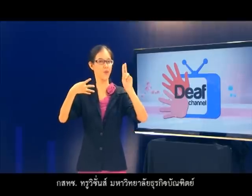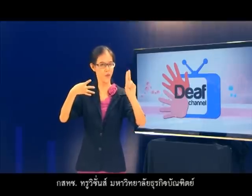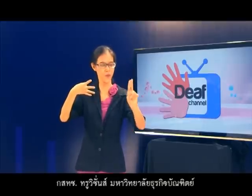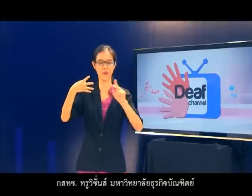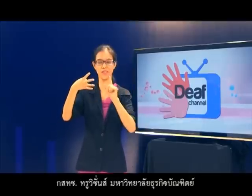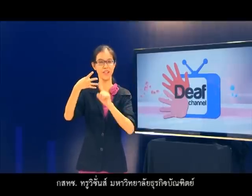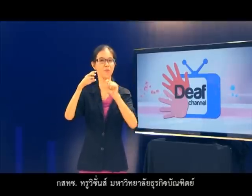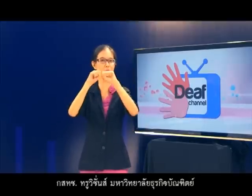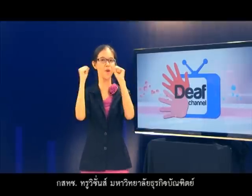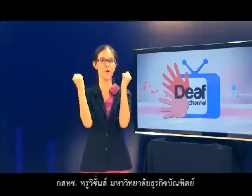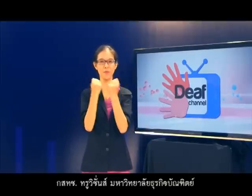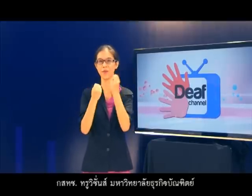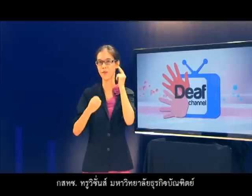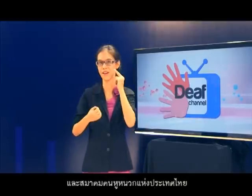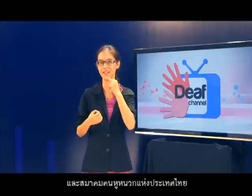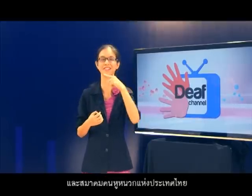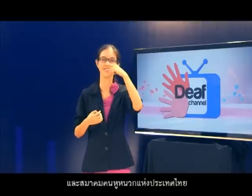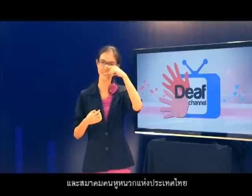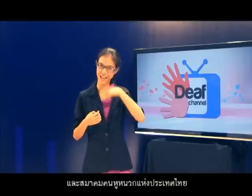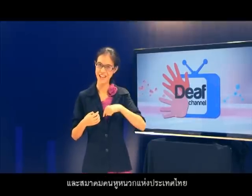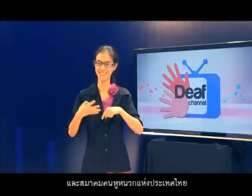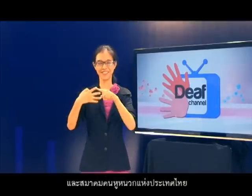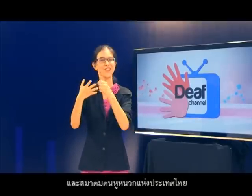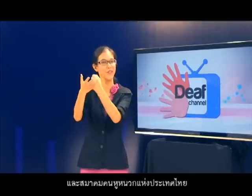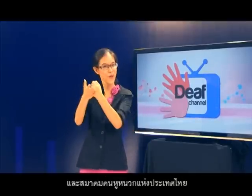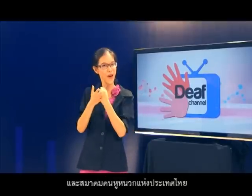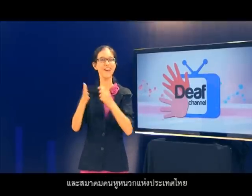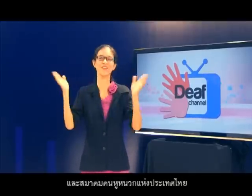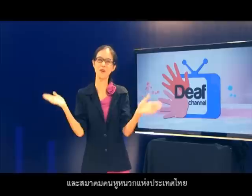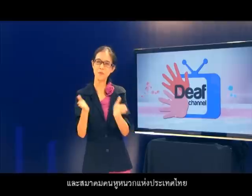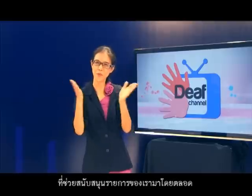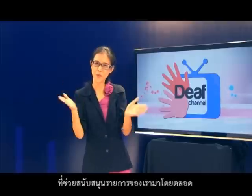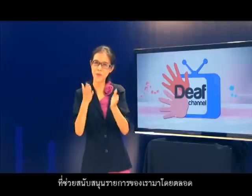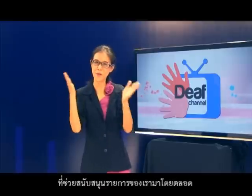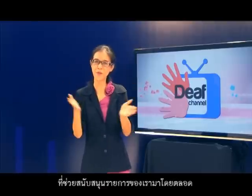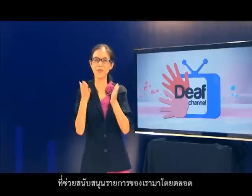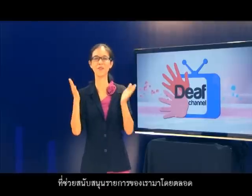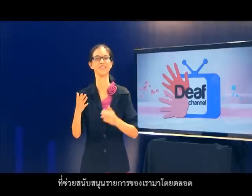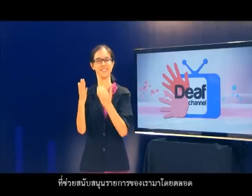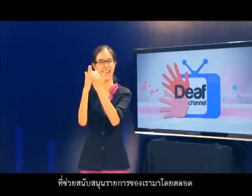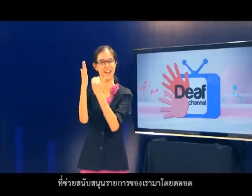และสมาคมคนหูหนวกแห่งประเทศไทยที่ช่วยสนับสนุนรายการของเรามาโดยตลอด